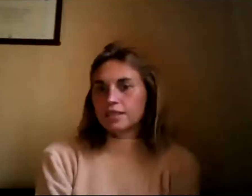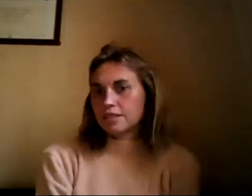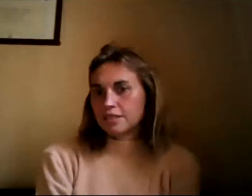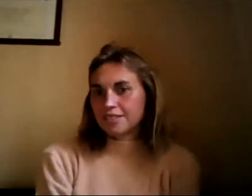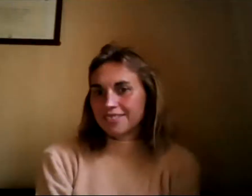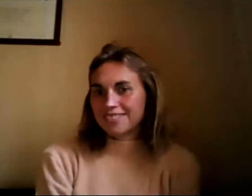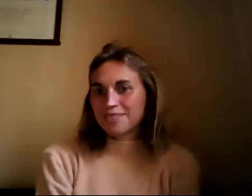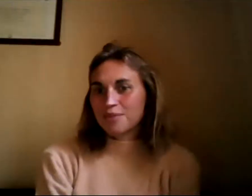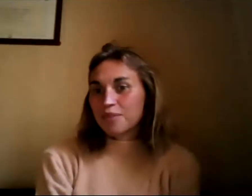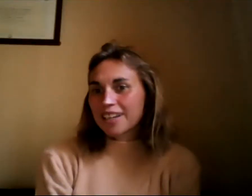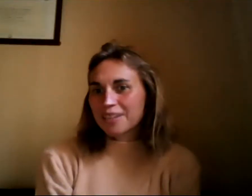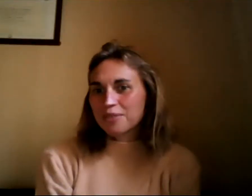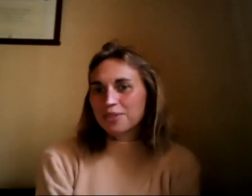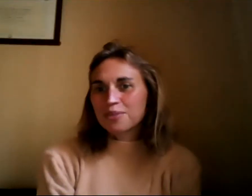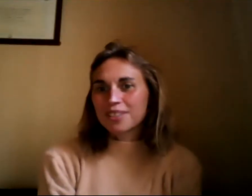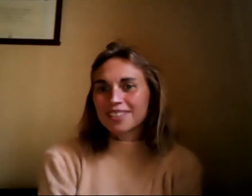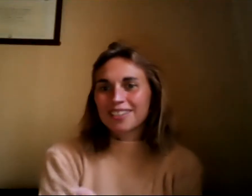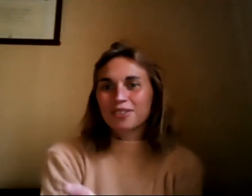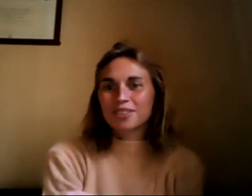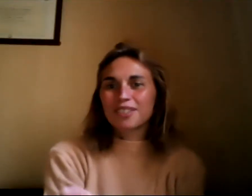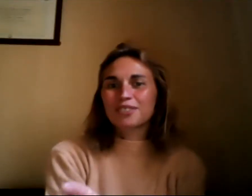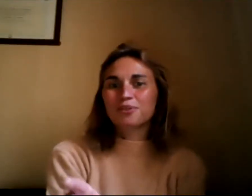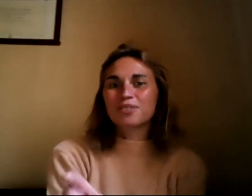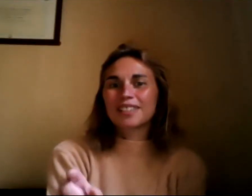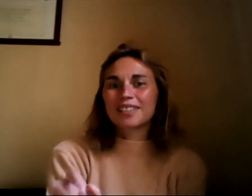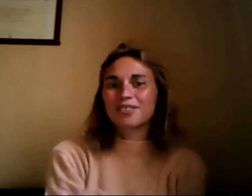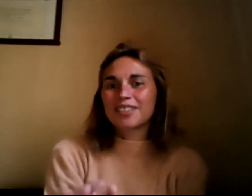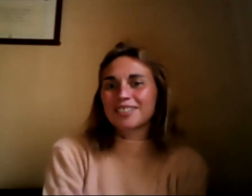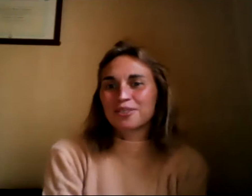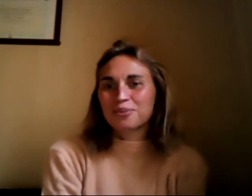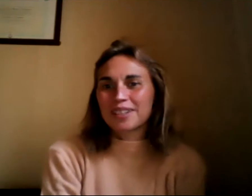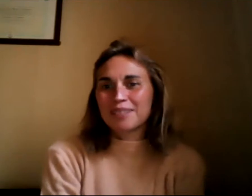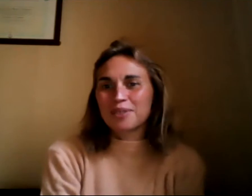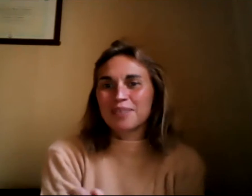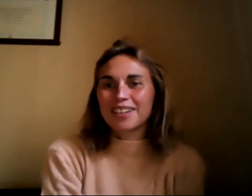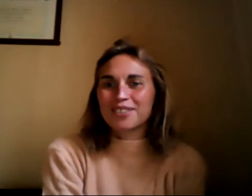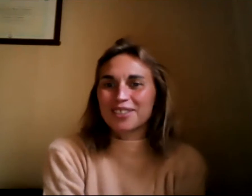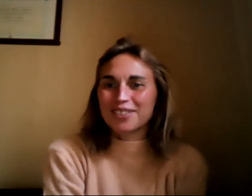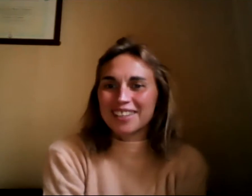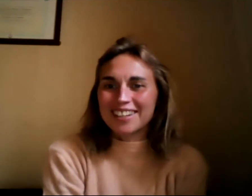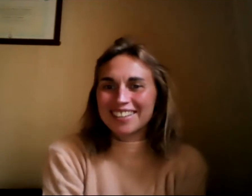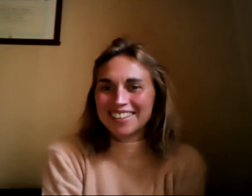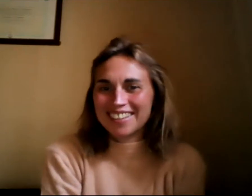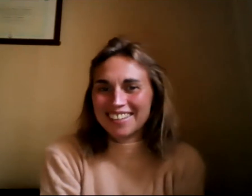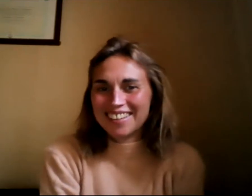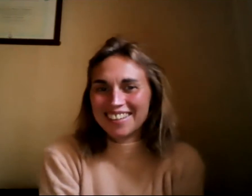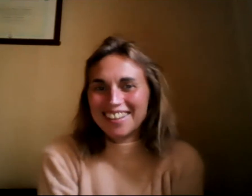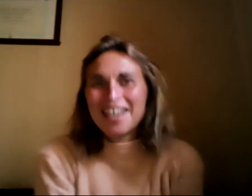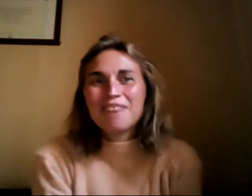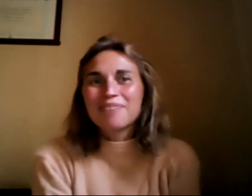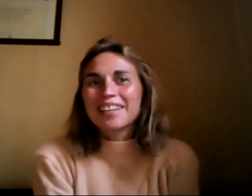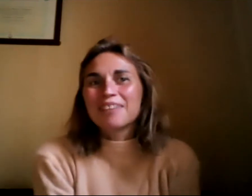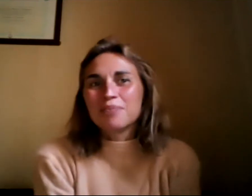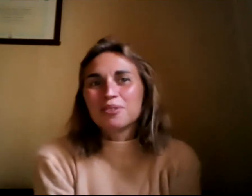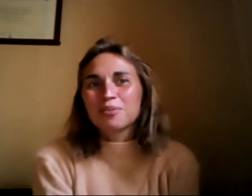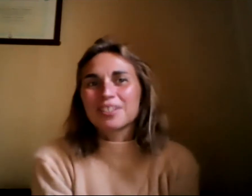Pues voy a dejar un minuto porque es que, claro, Sergio justo está diciendo que ha escrito súper rápido para que no se cortara.